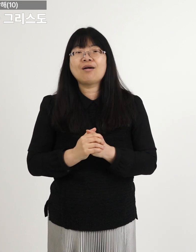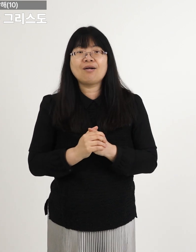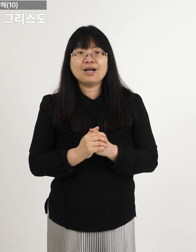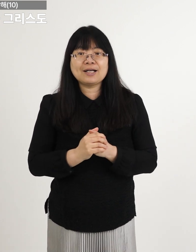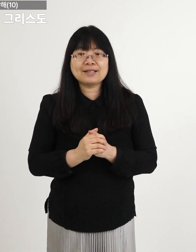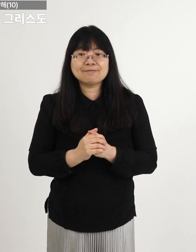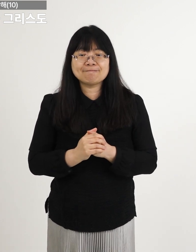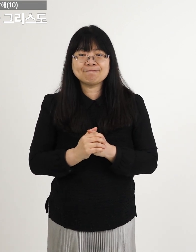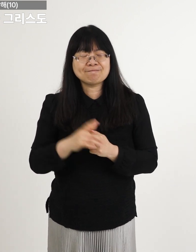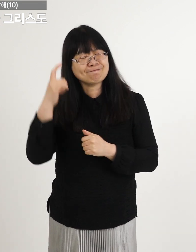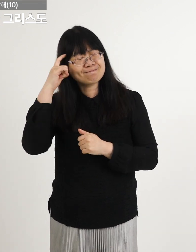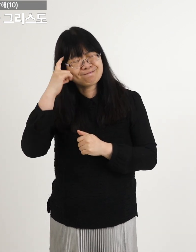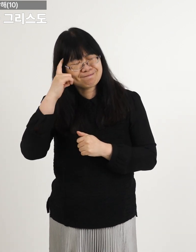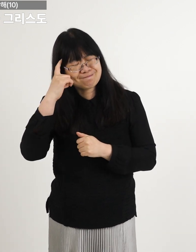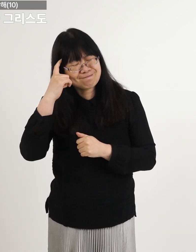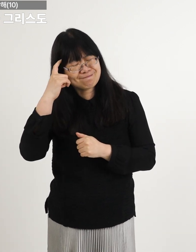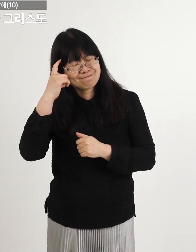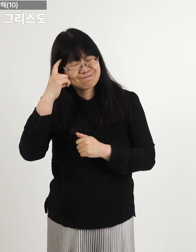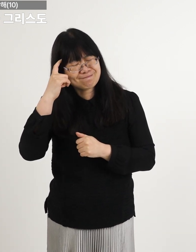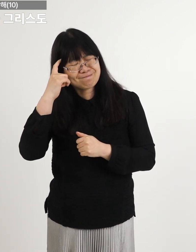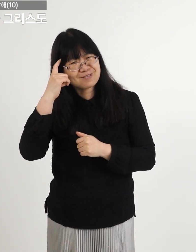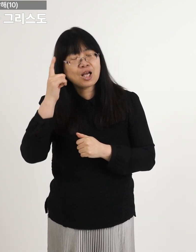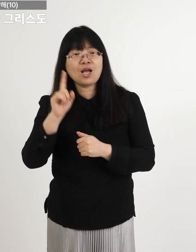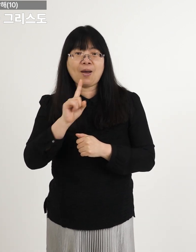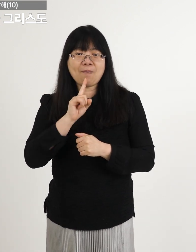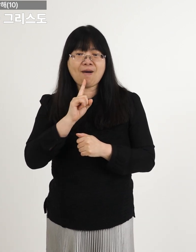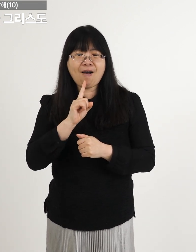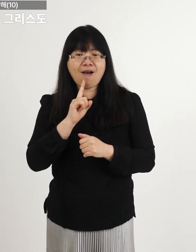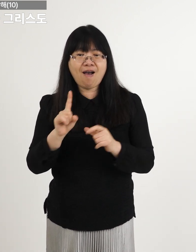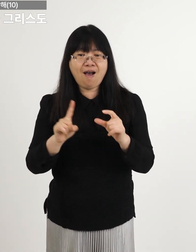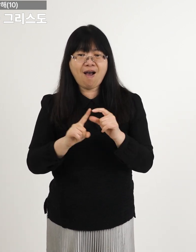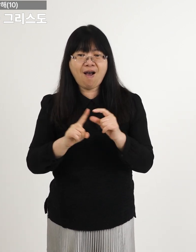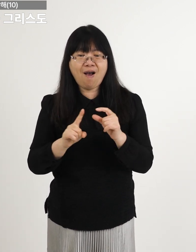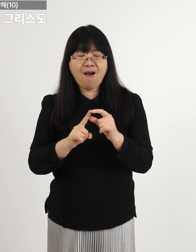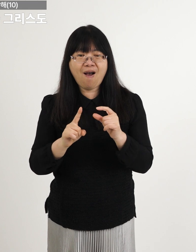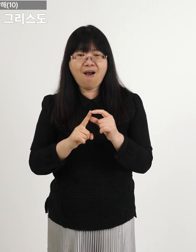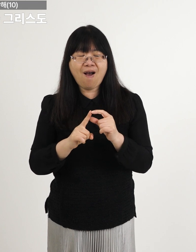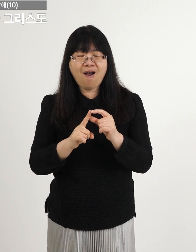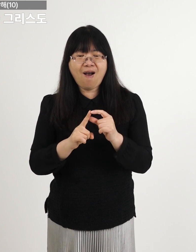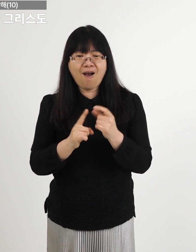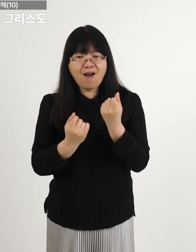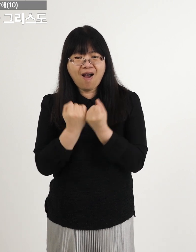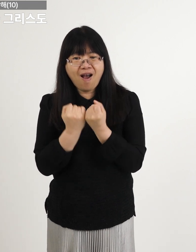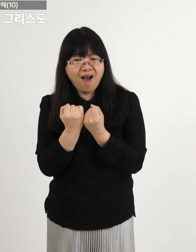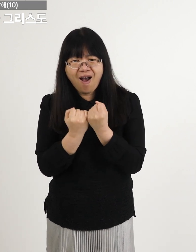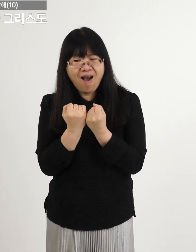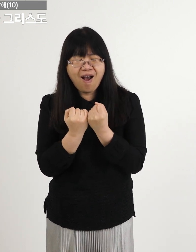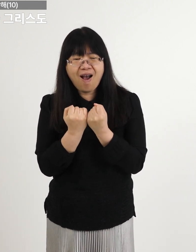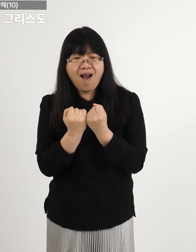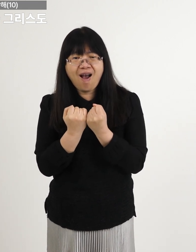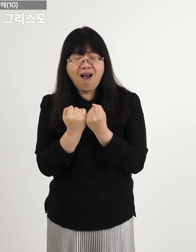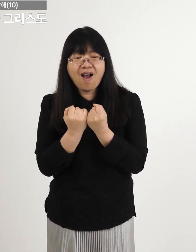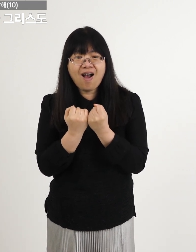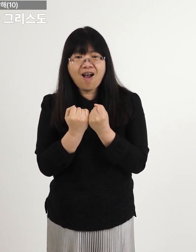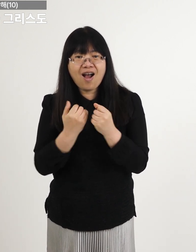어떤 개념의 유희, 언어의 유희, 어떤 사고의 유희에 매여